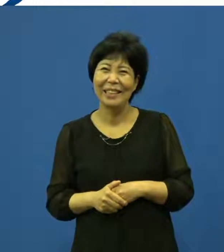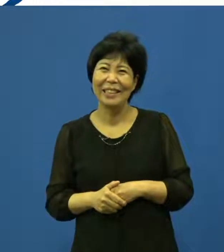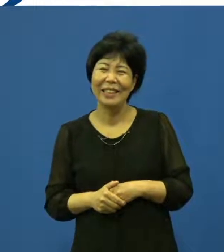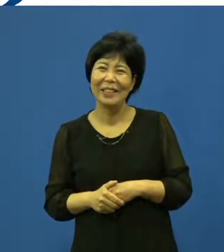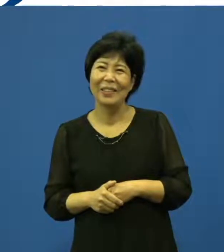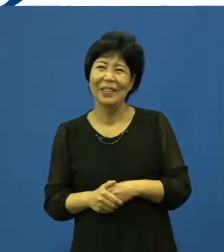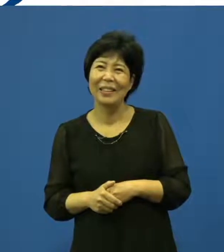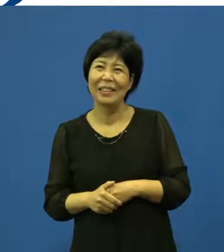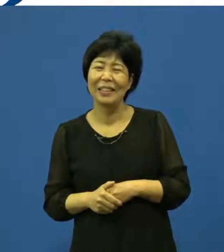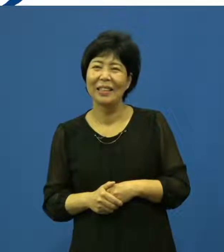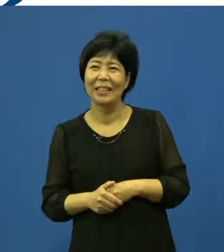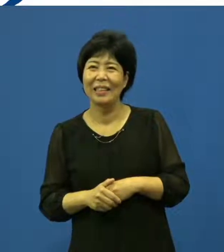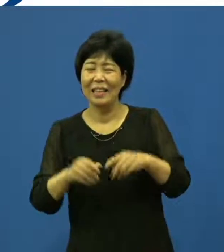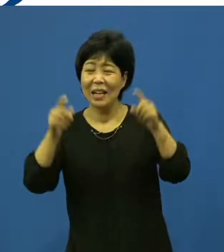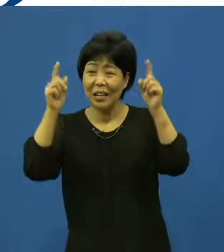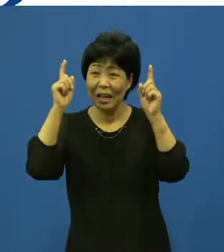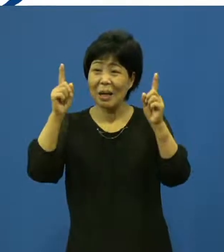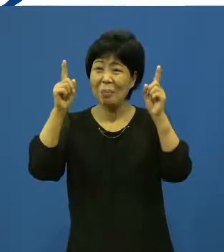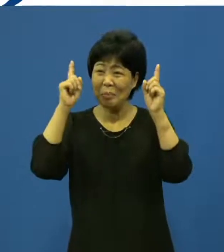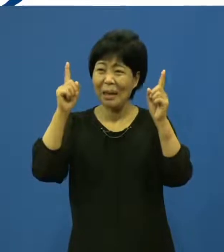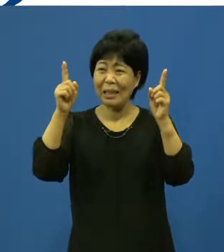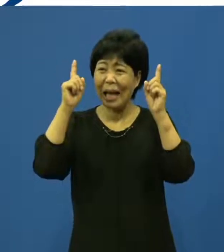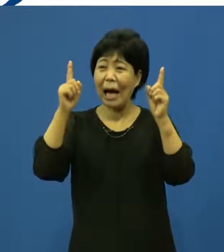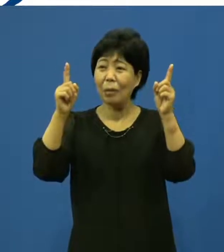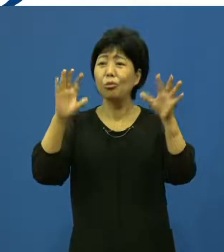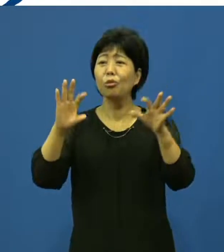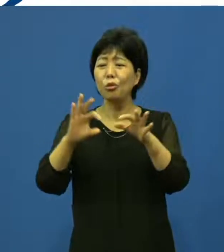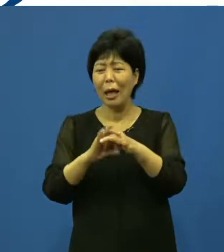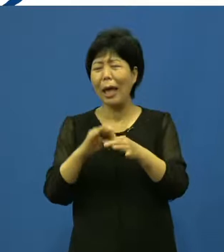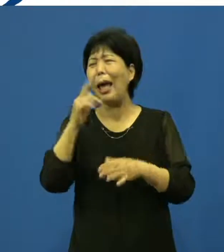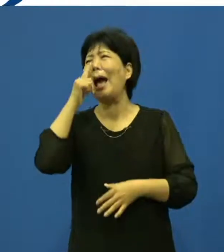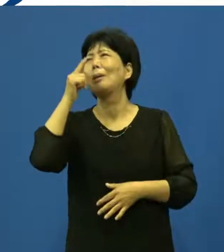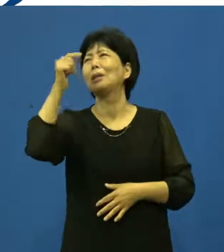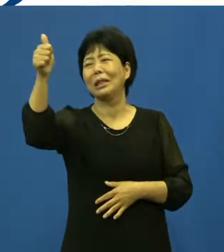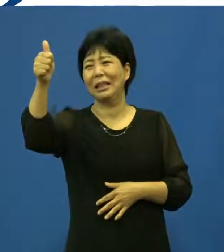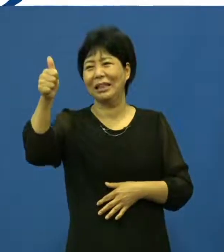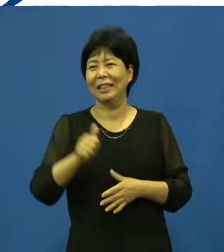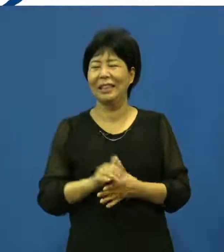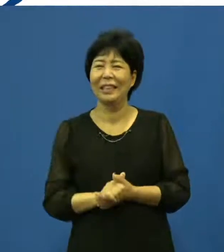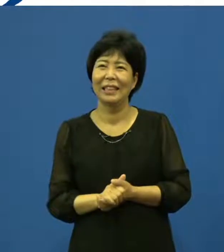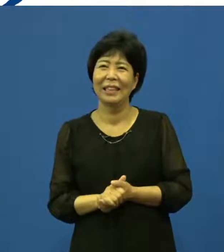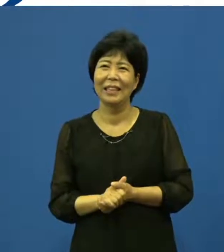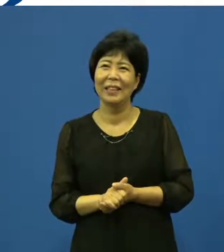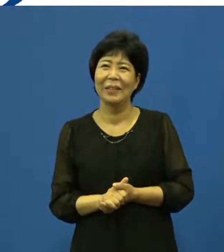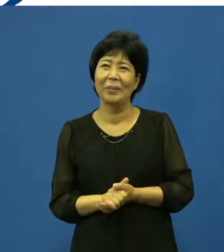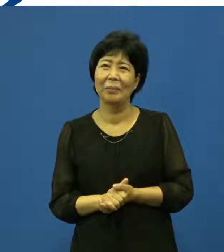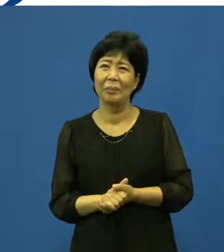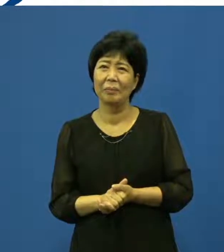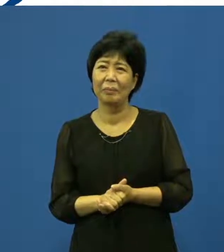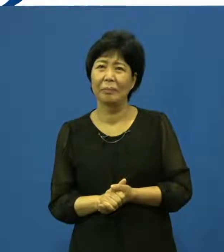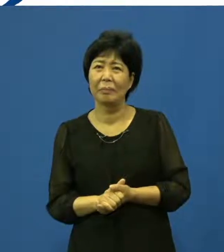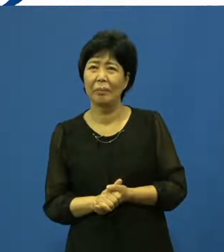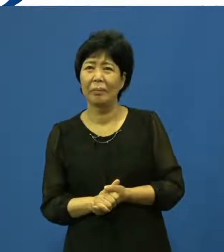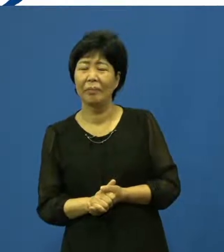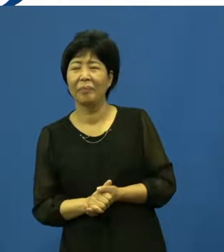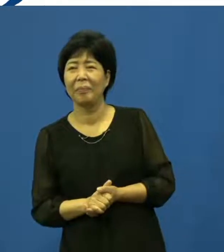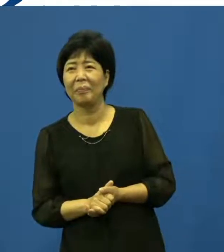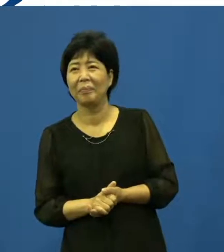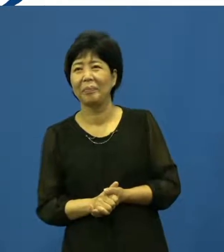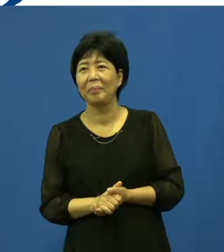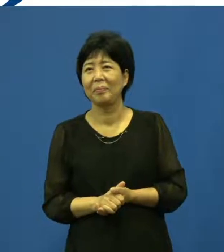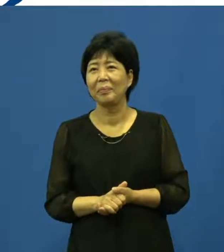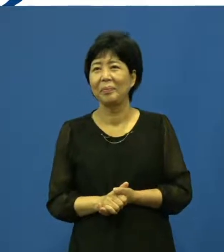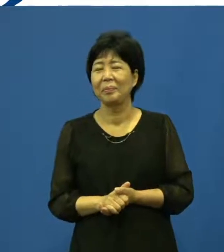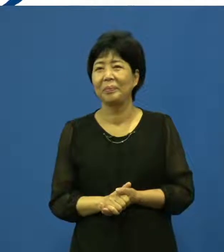뭐예요? 허랑방탕한 아버지다. 너무 헤프게 돈을 쓴다. 이게